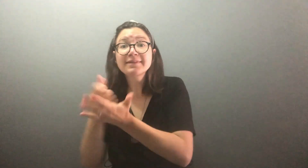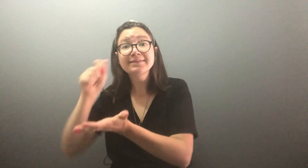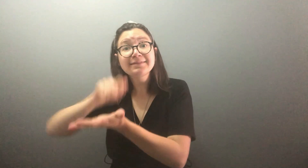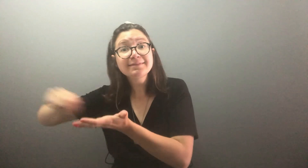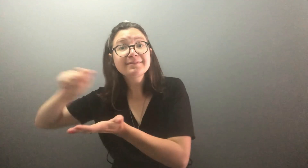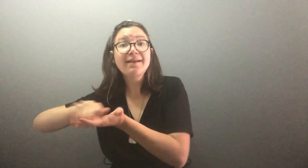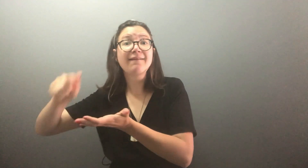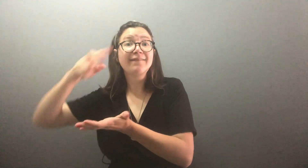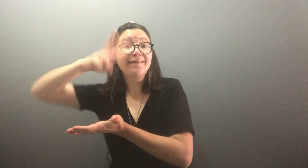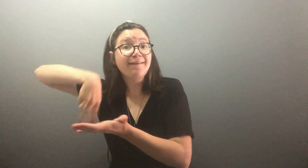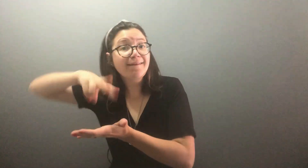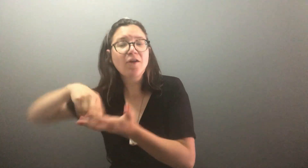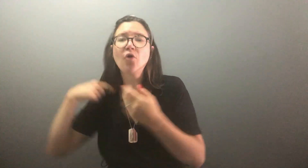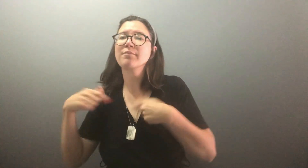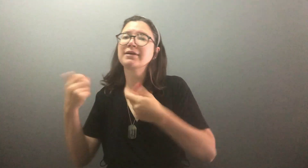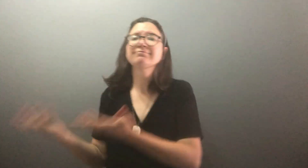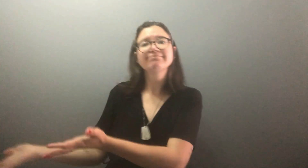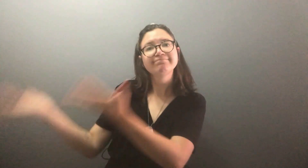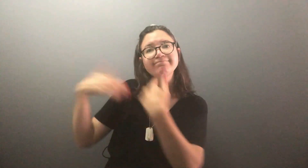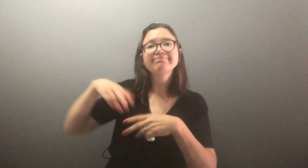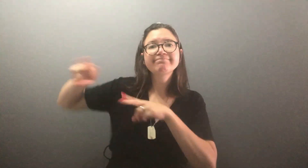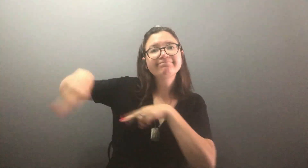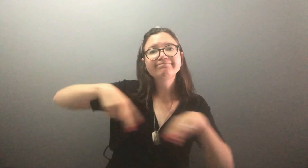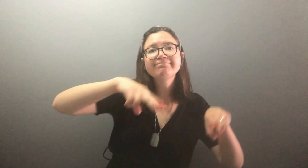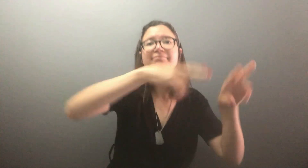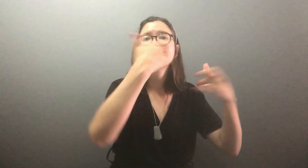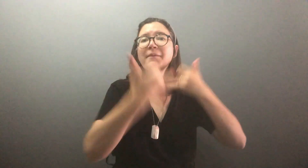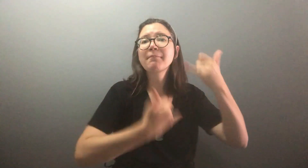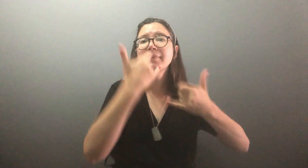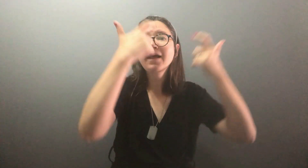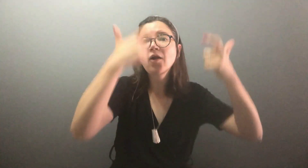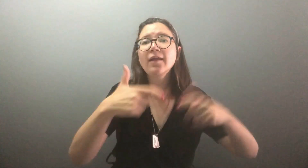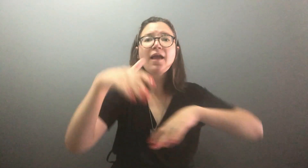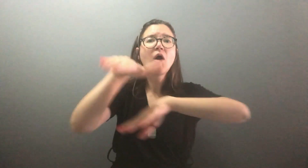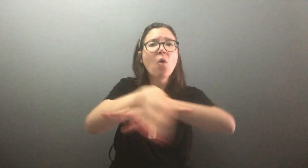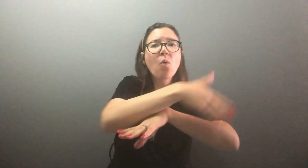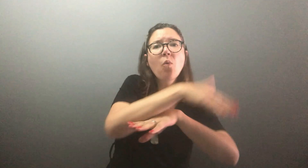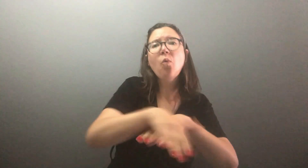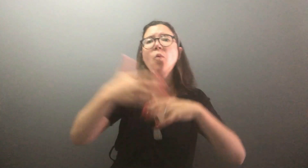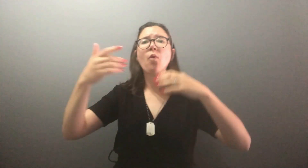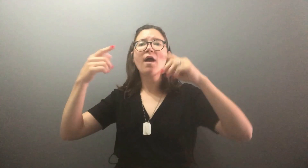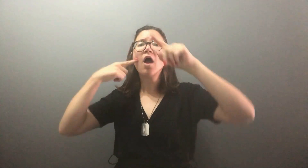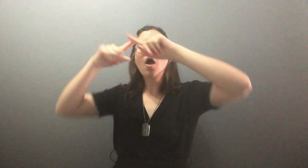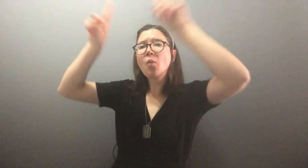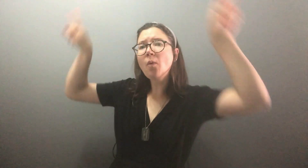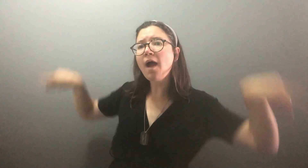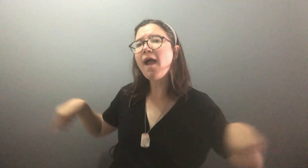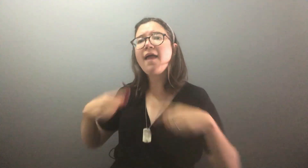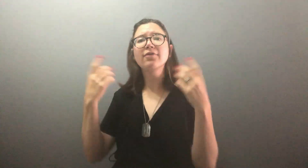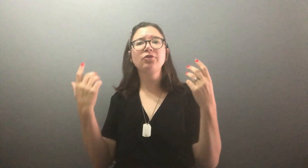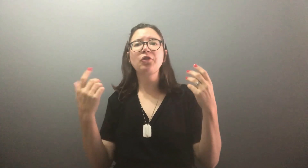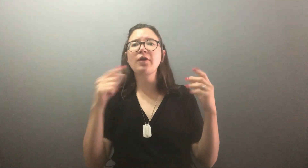estratégias, pensar em uma forma que ela pudesse adquirir de verdade esse conhecimento. A gente saía na rua, eu mostrava para